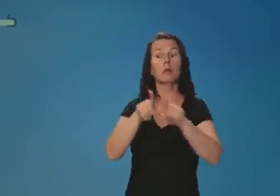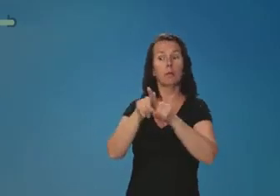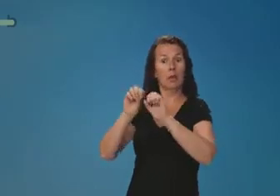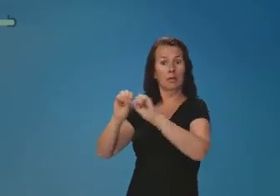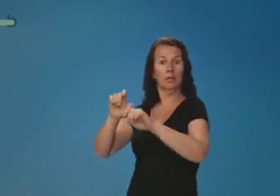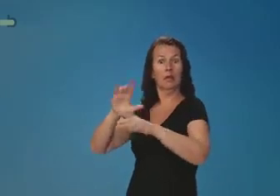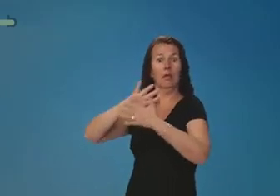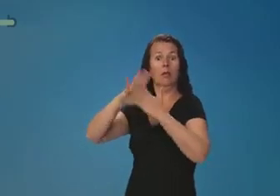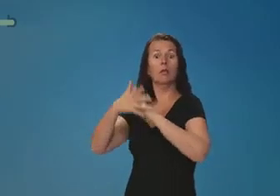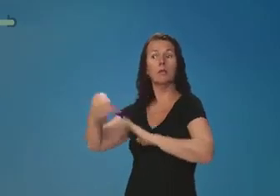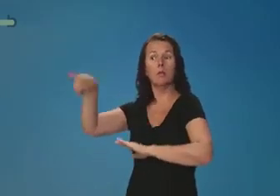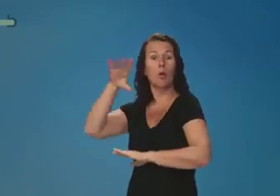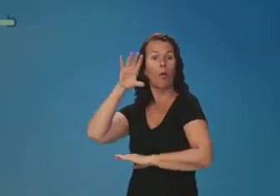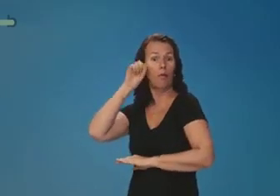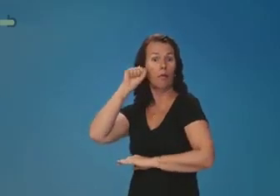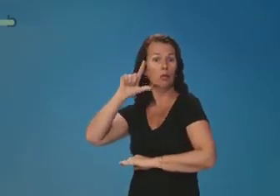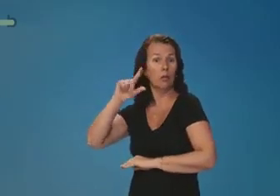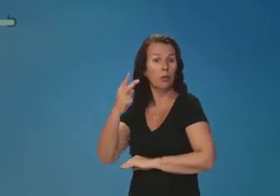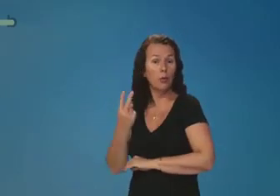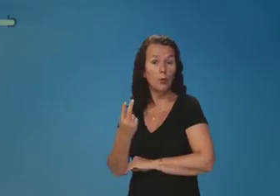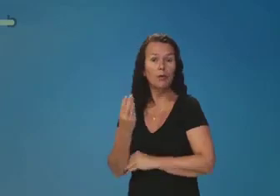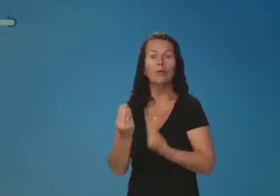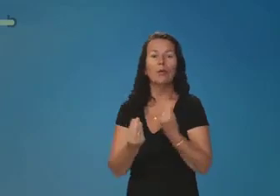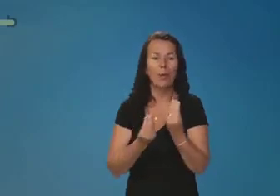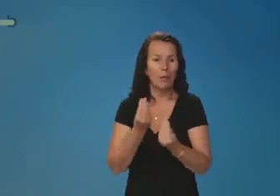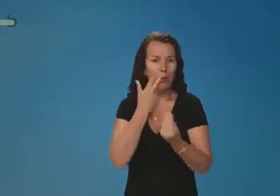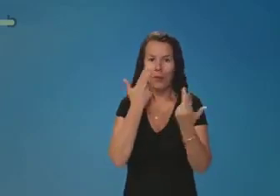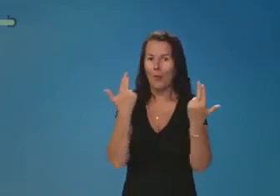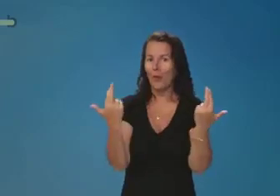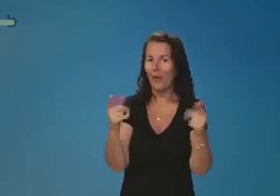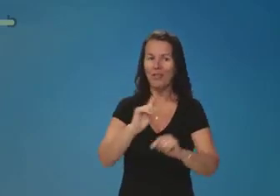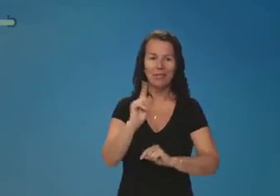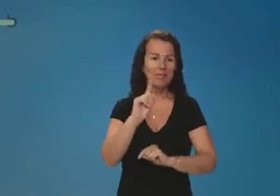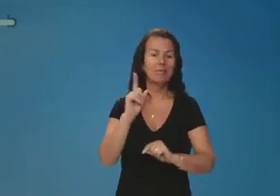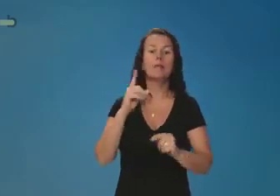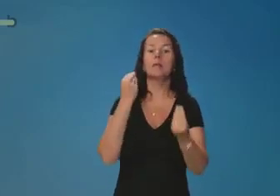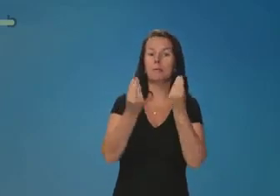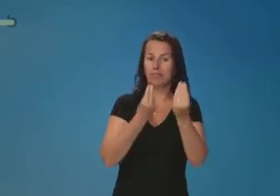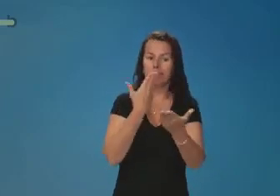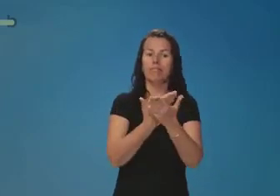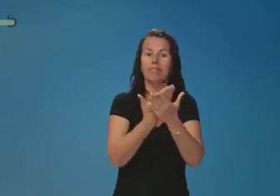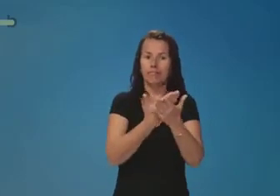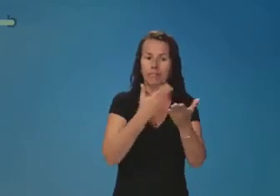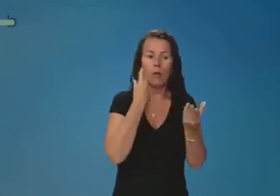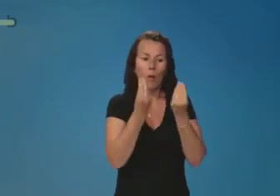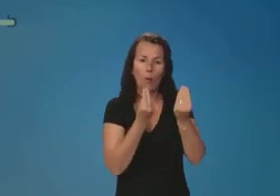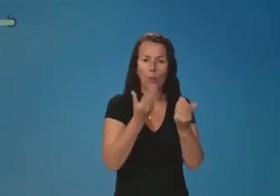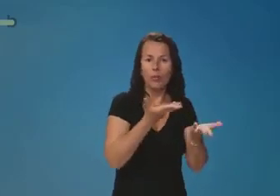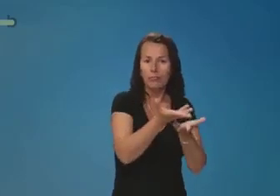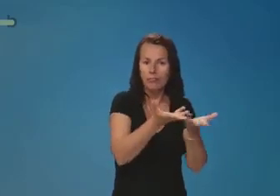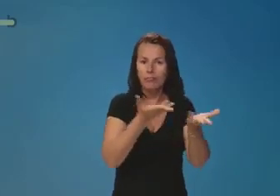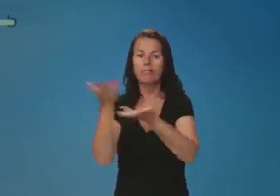como L2. São metodologias distintas, e os estudos dão um melhor entendimento sobre como proceder nesses dois